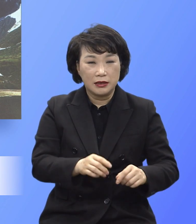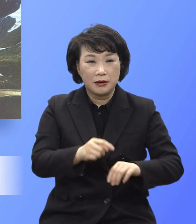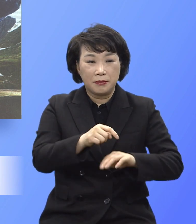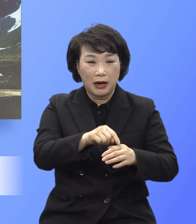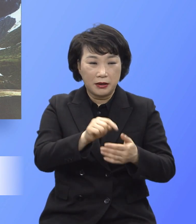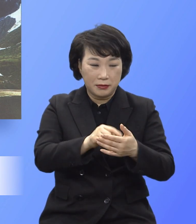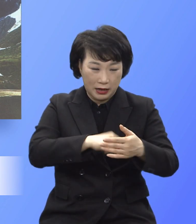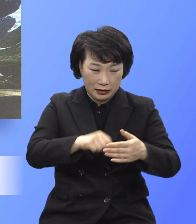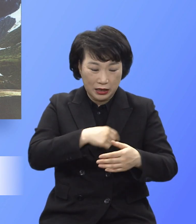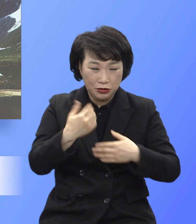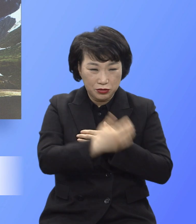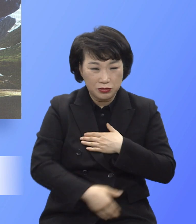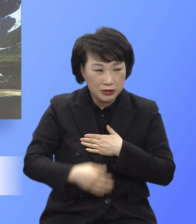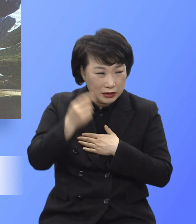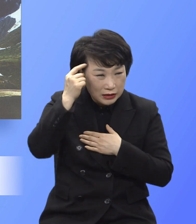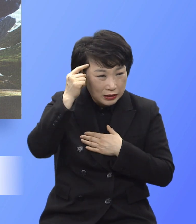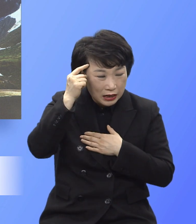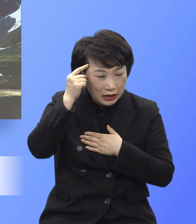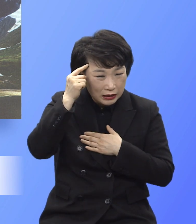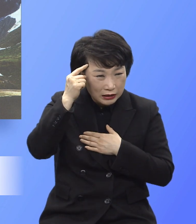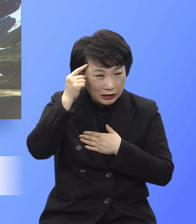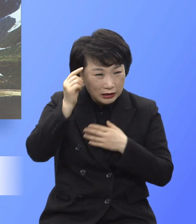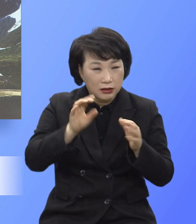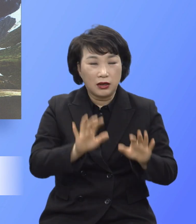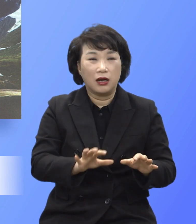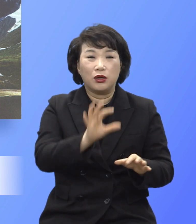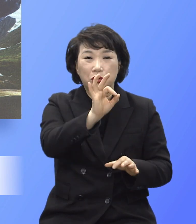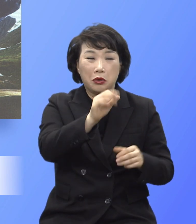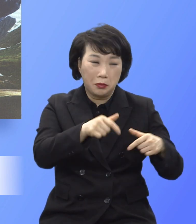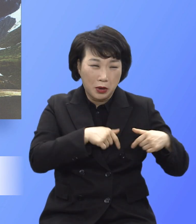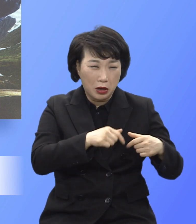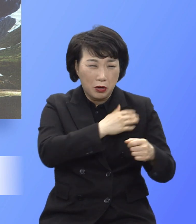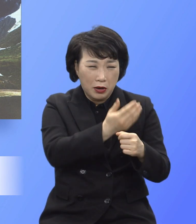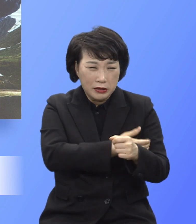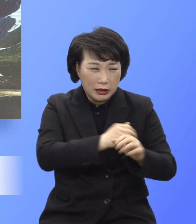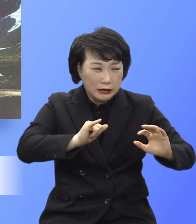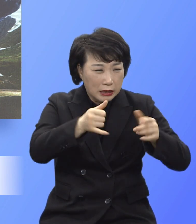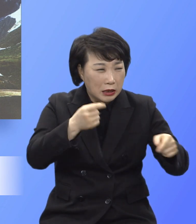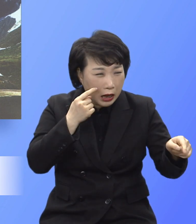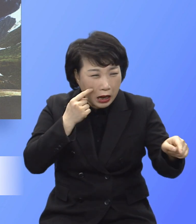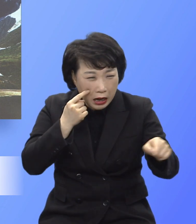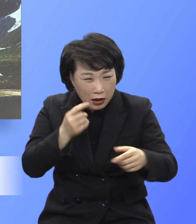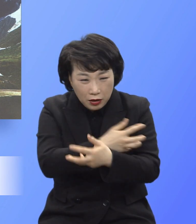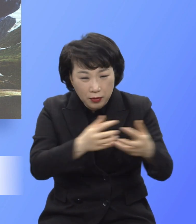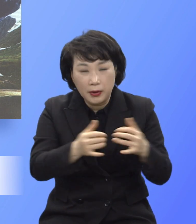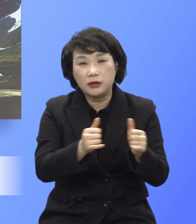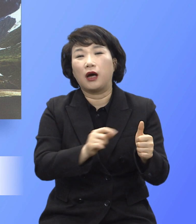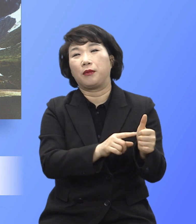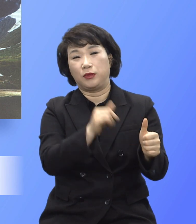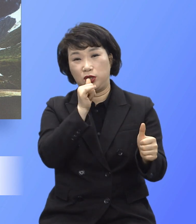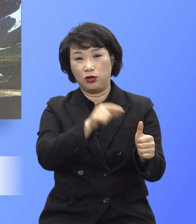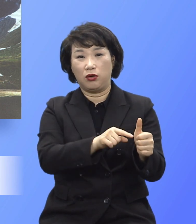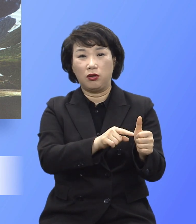속에 육신의 생각, 머릿속에 돈, 명예, 권세, 세상에 꽉 찬 사람은